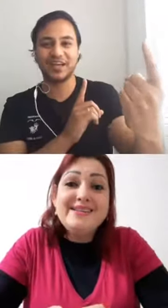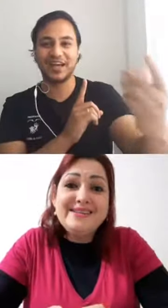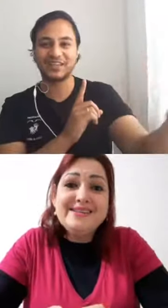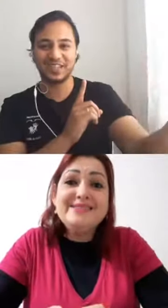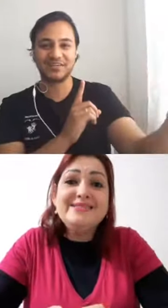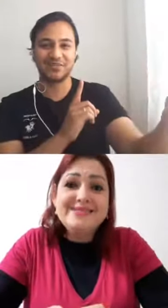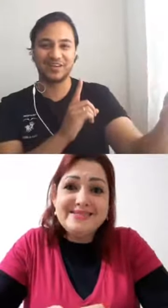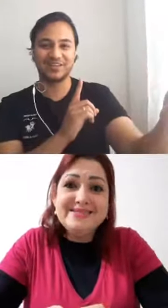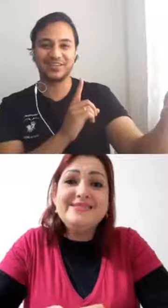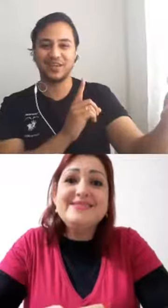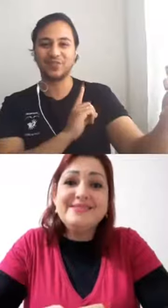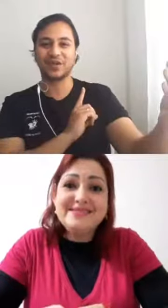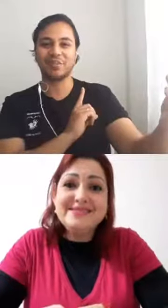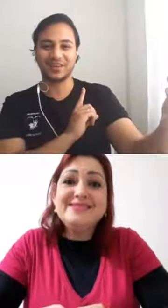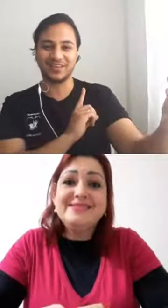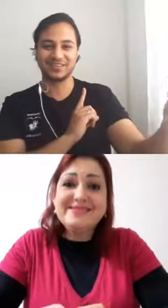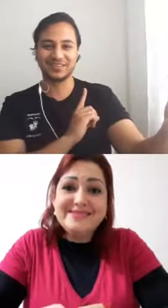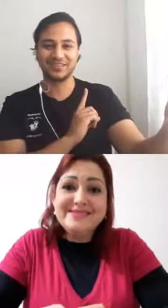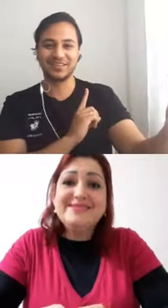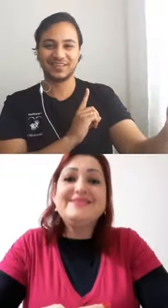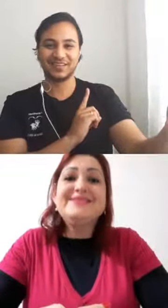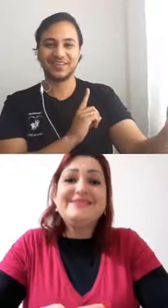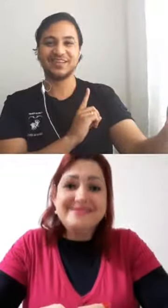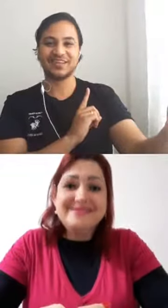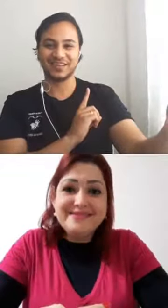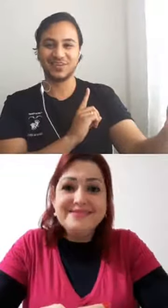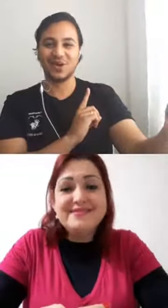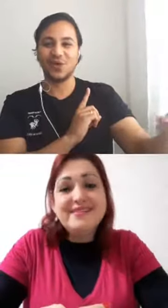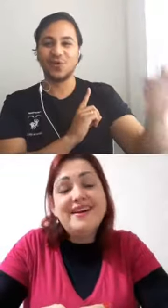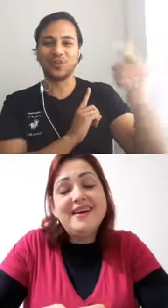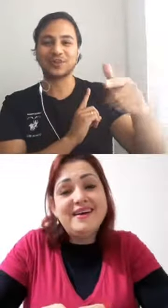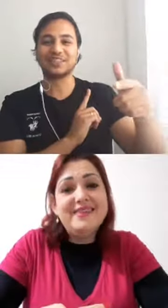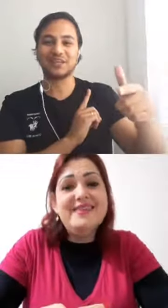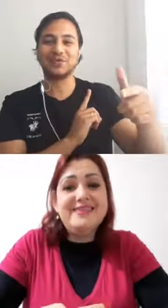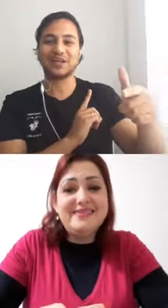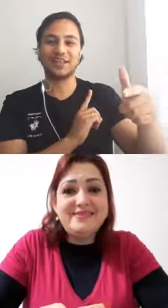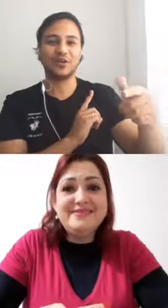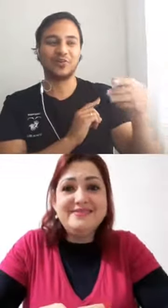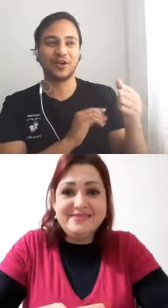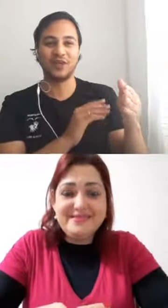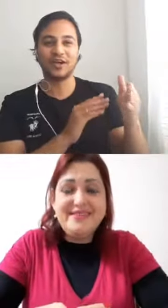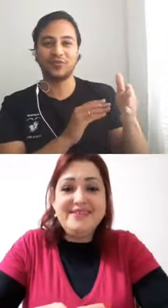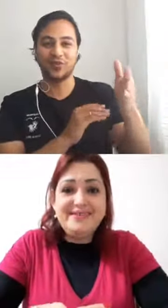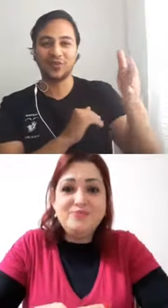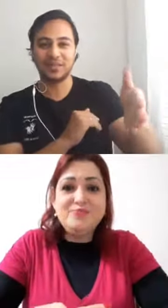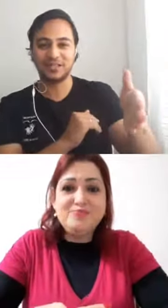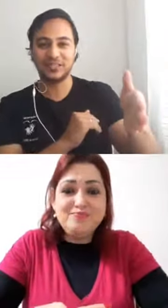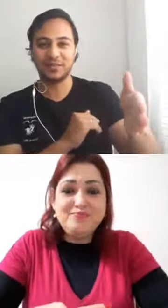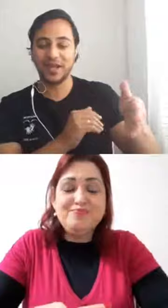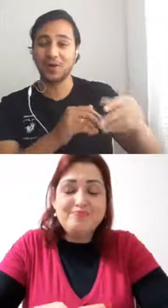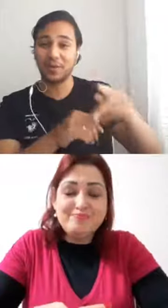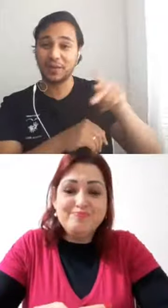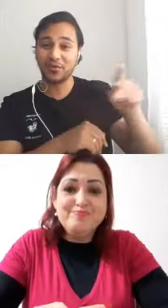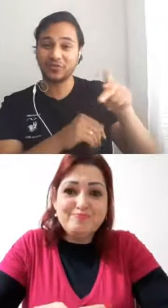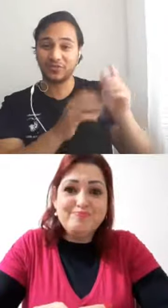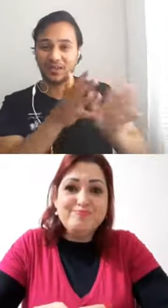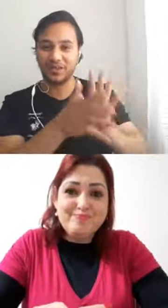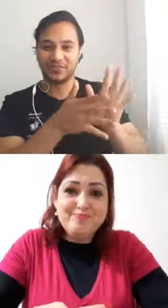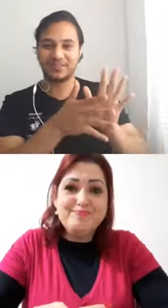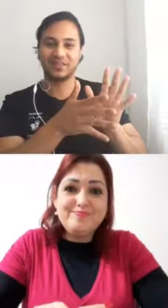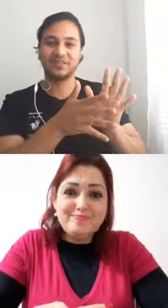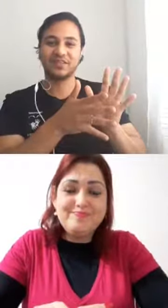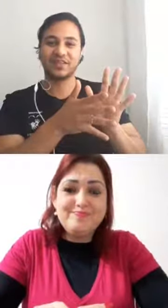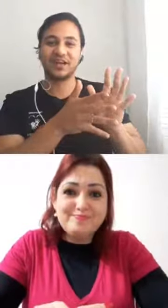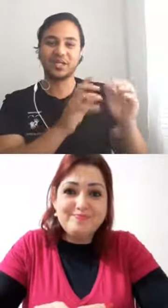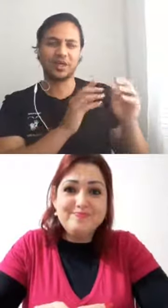conseguir ganhar esses 10 mil reais. E eu vou ficar para trás. Entendeu? Um outro exemplo que Ah, ele deu, ele foi, sim. ele foi numa entrevista de emprego para professor de